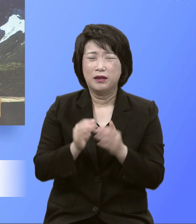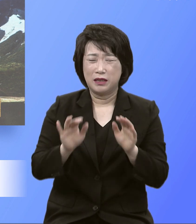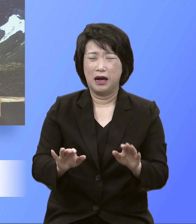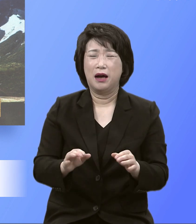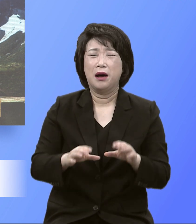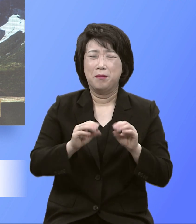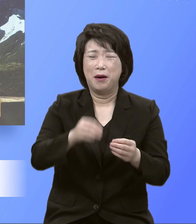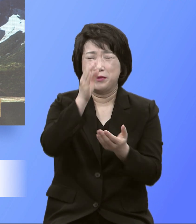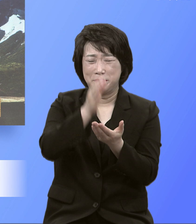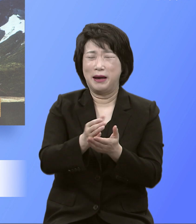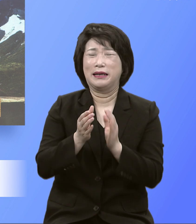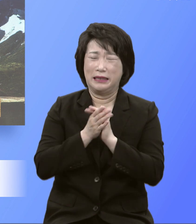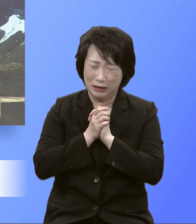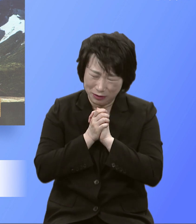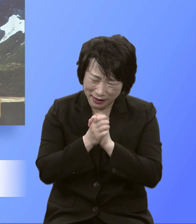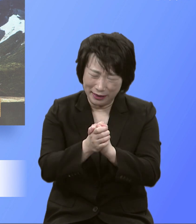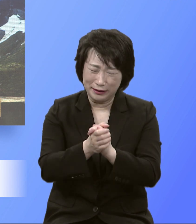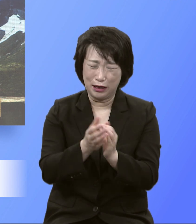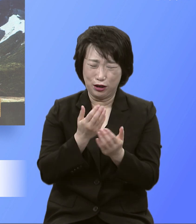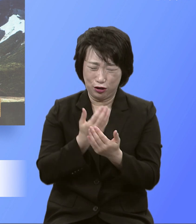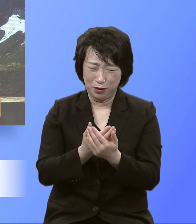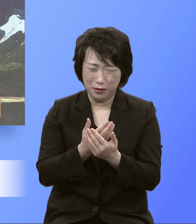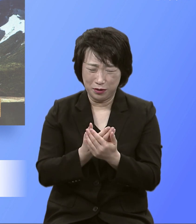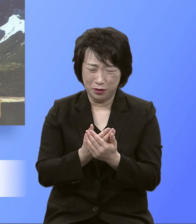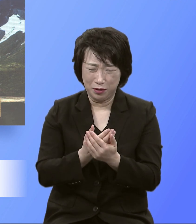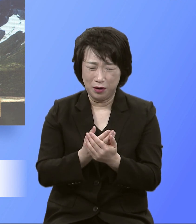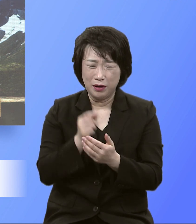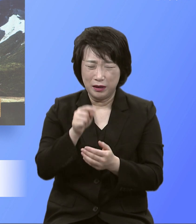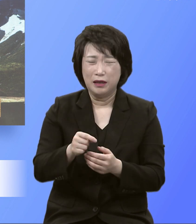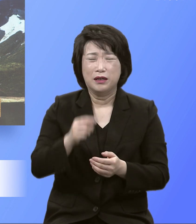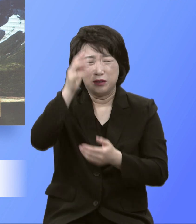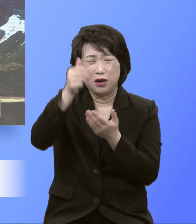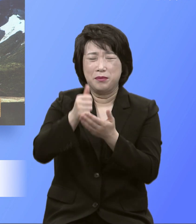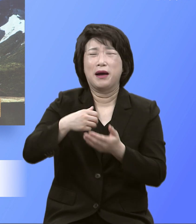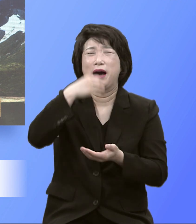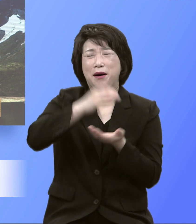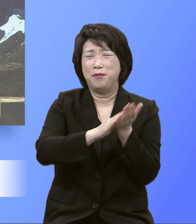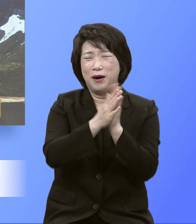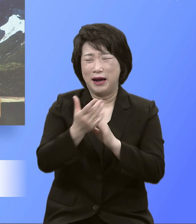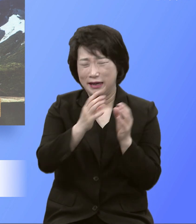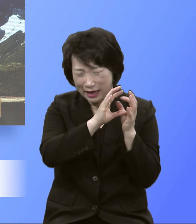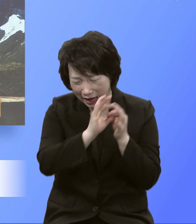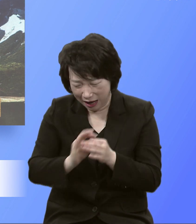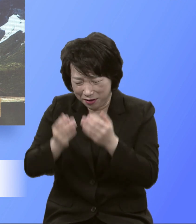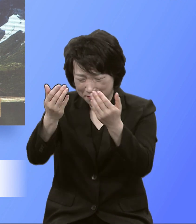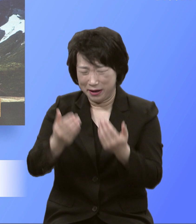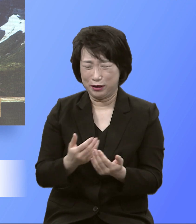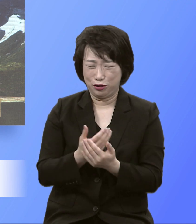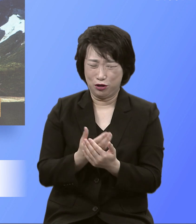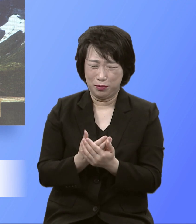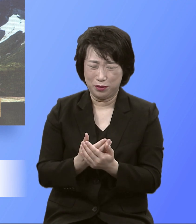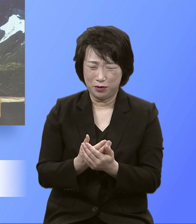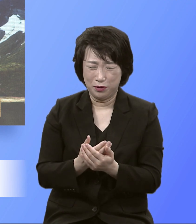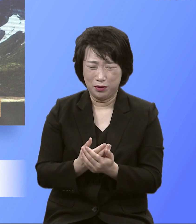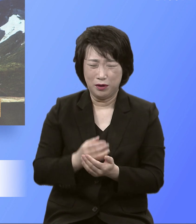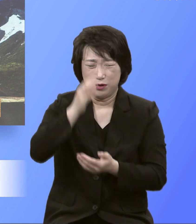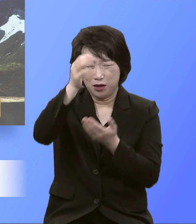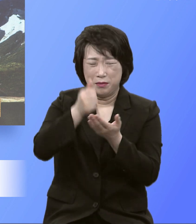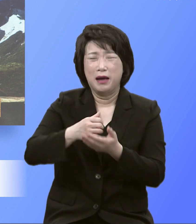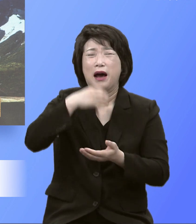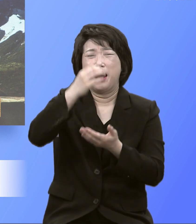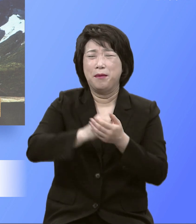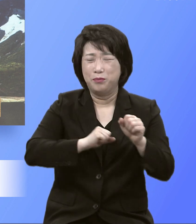위해서 쉬지 말고 기도하게 하시고, 그러기 위해서 성령의 감화를 끝없이 받게 하시고,